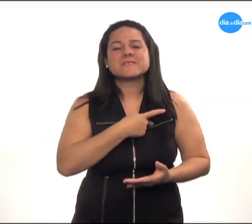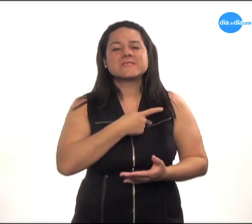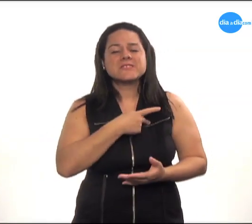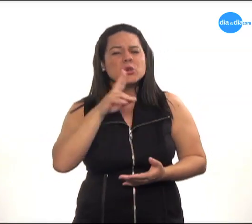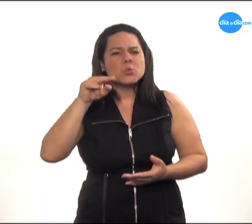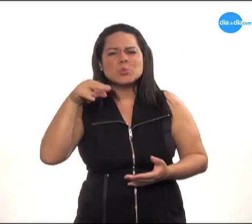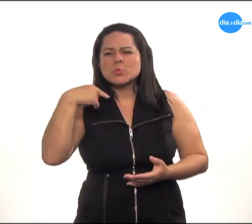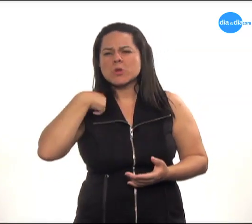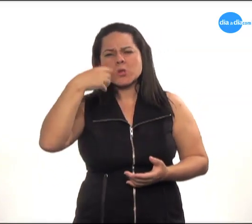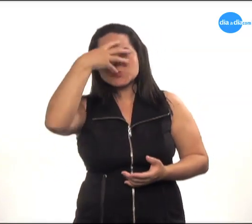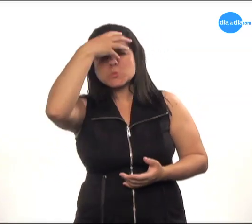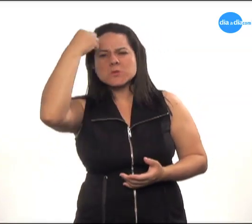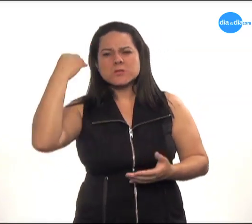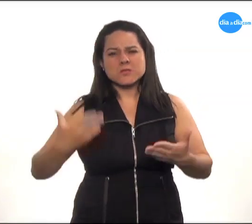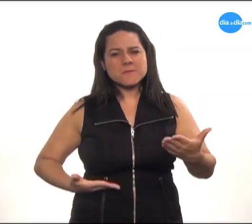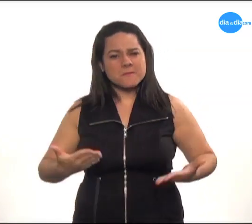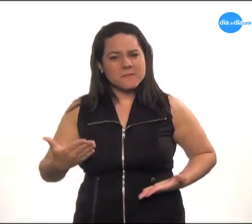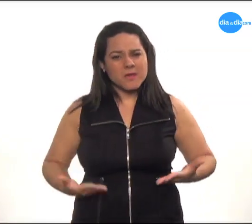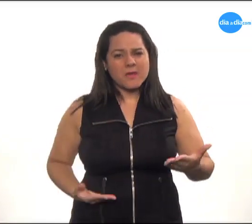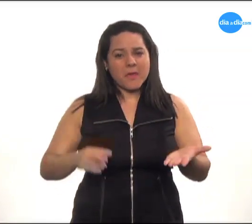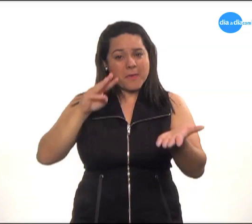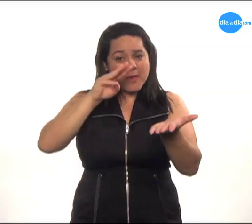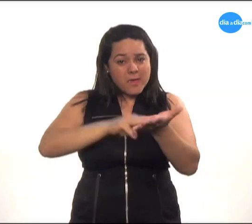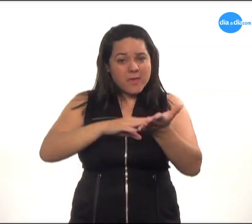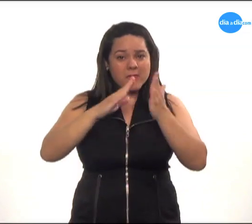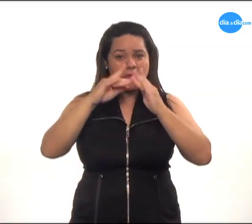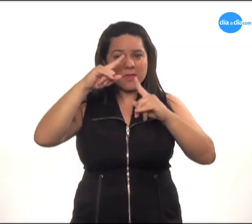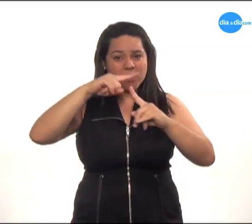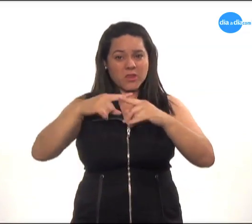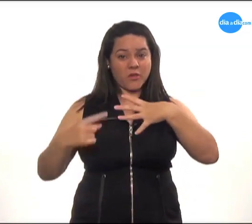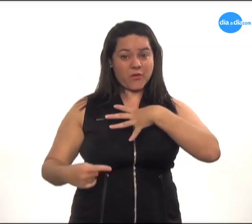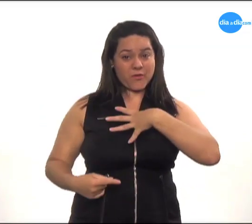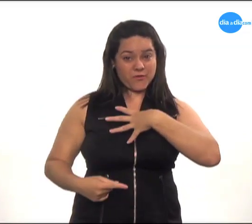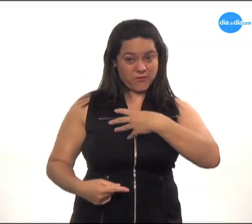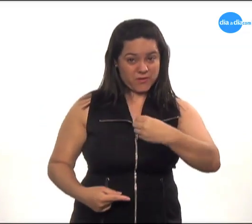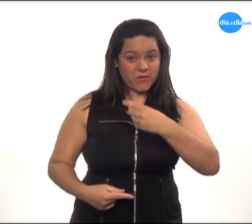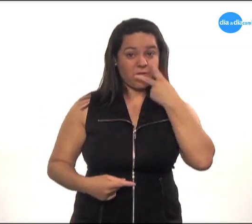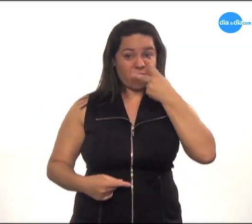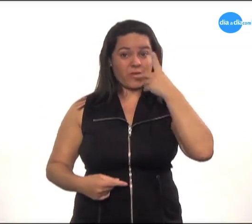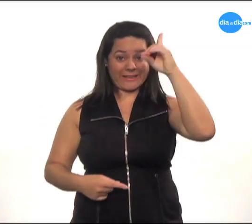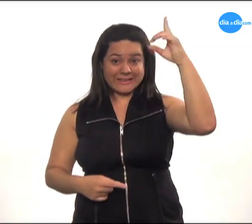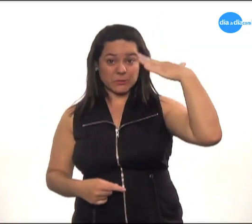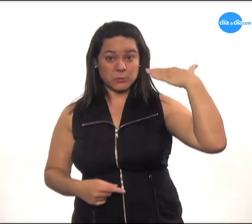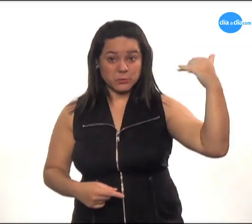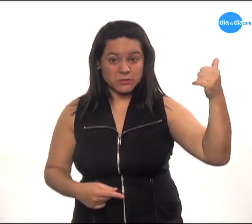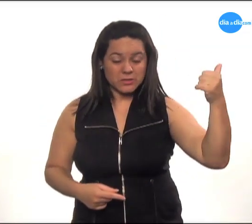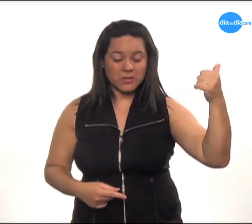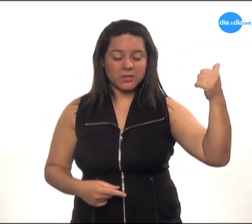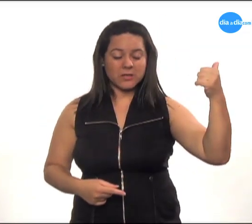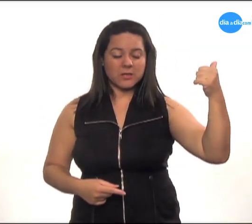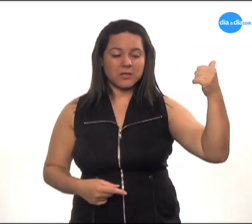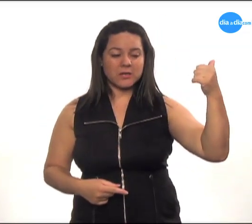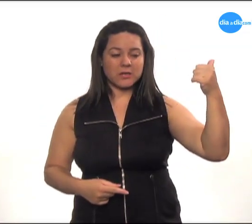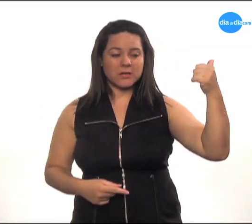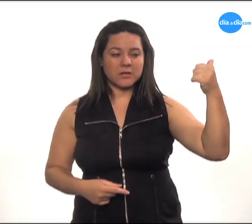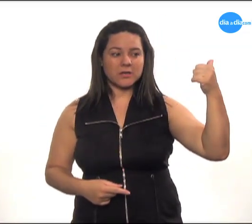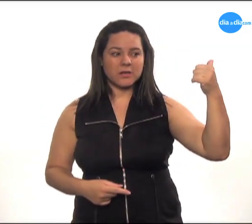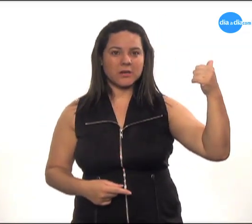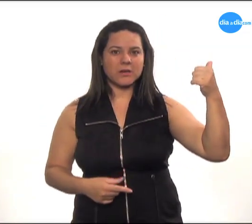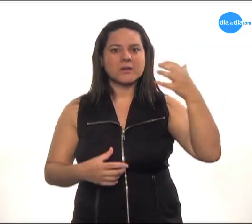de um servo do Senhor, membro da igreja. Quando o filho dele disse que tinha um chamado de Deus para o ministério, ele veio